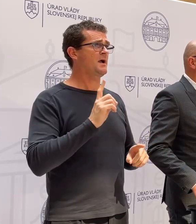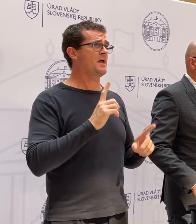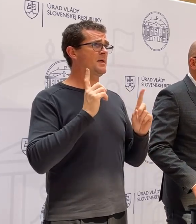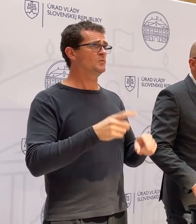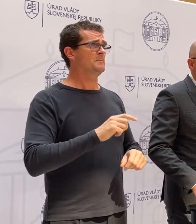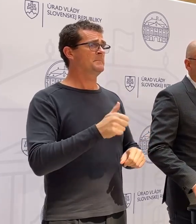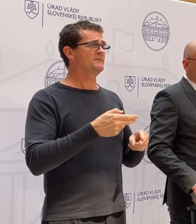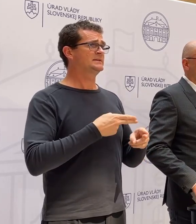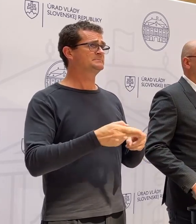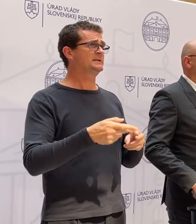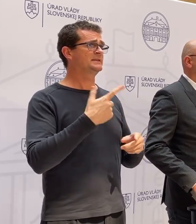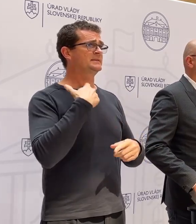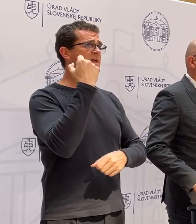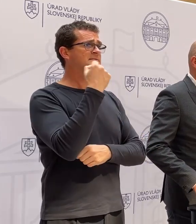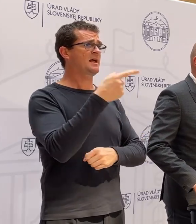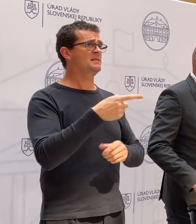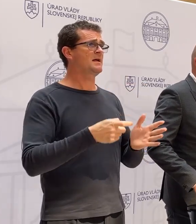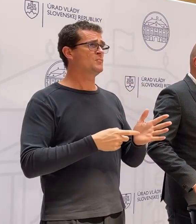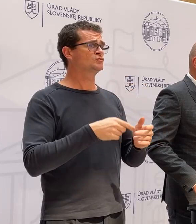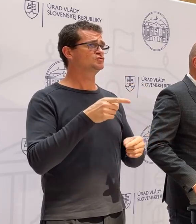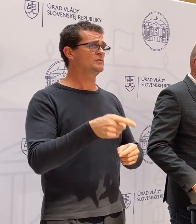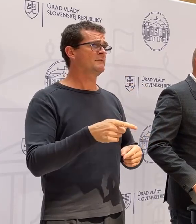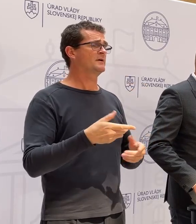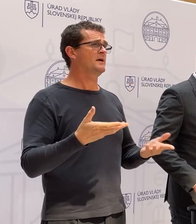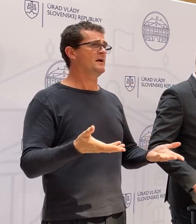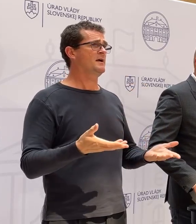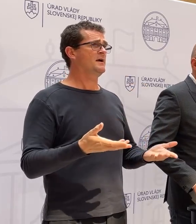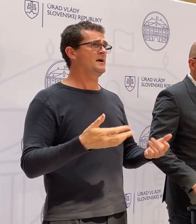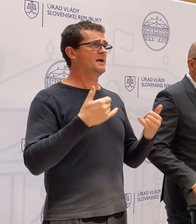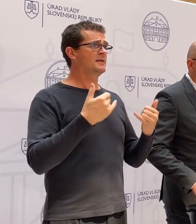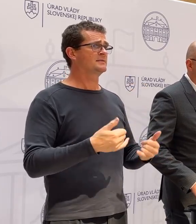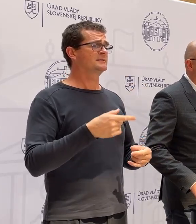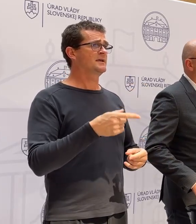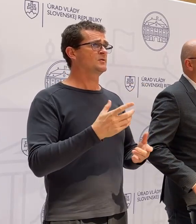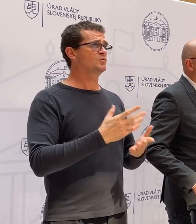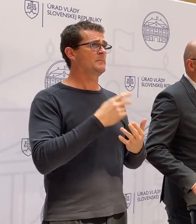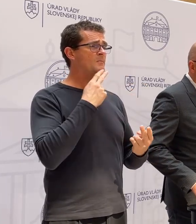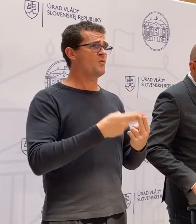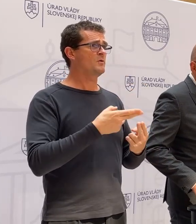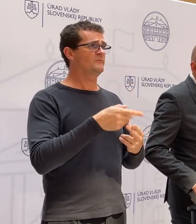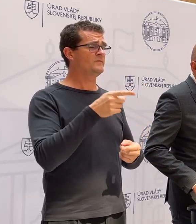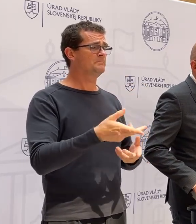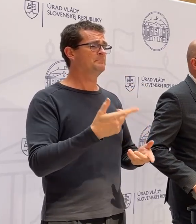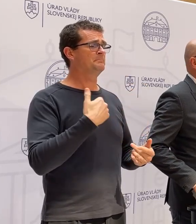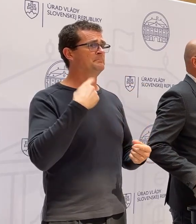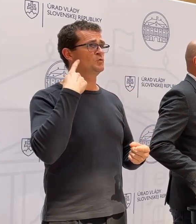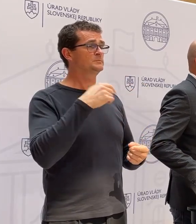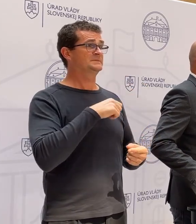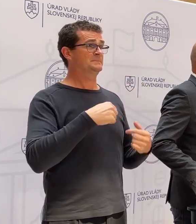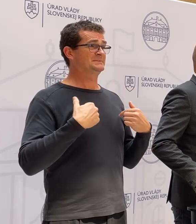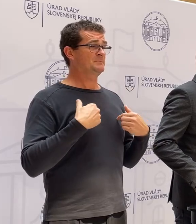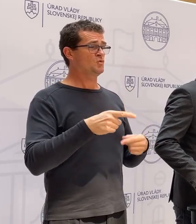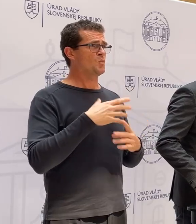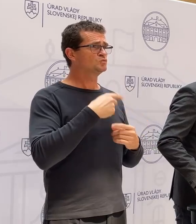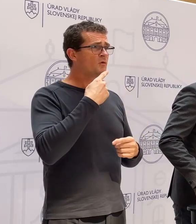najprv musí byť splnená základná požiadavka a teraz, keď vám odpovedám, tak vlastne počujem sám seba, že